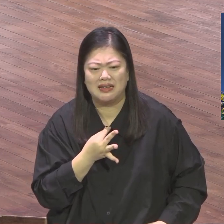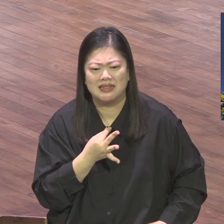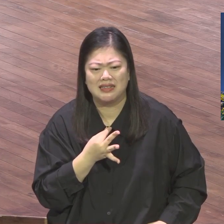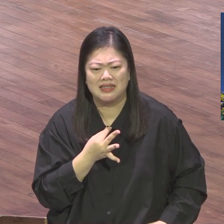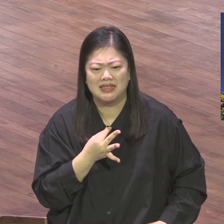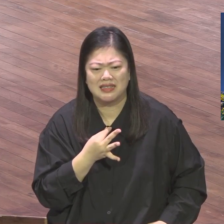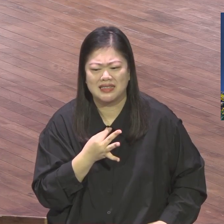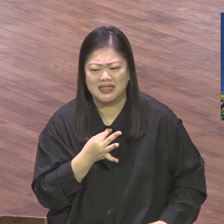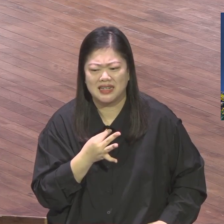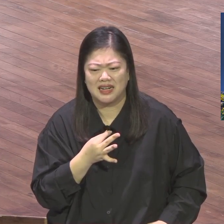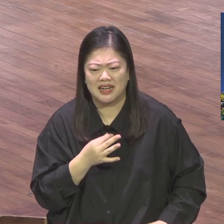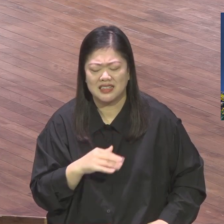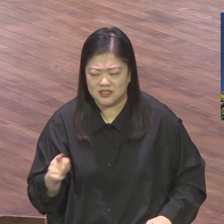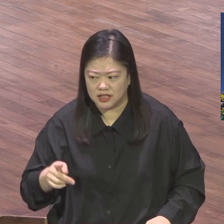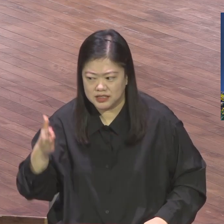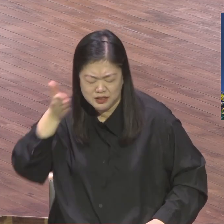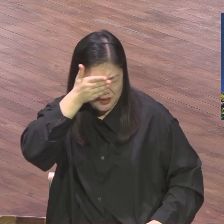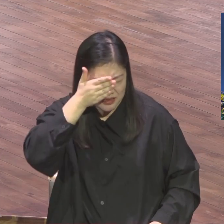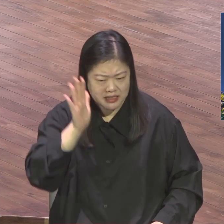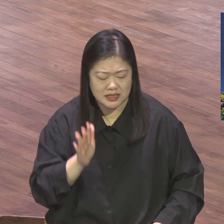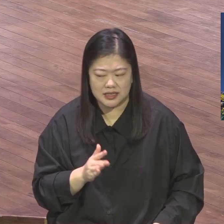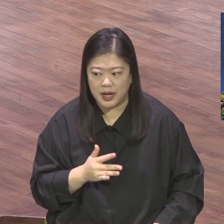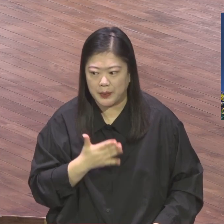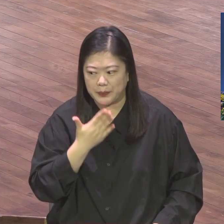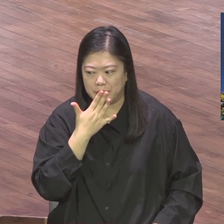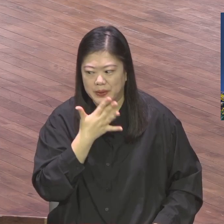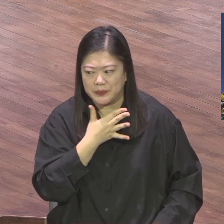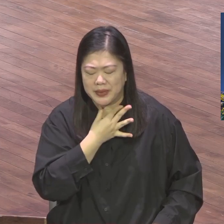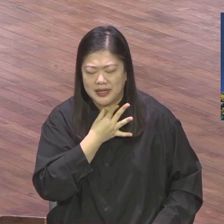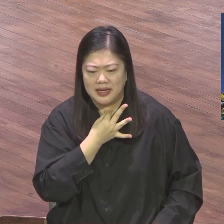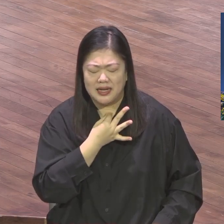남겨놨지? 이 금식하고 있으니까 식욕이